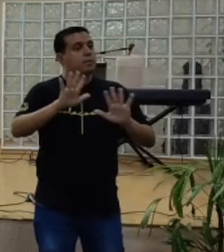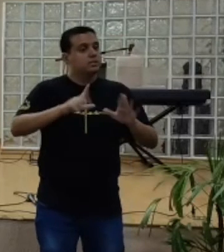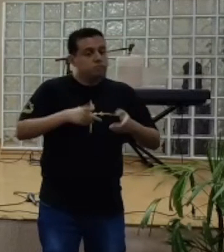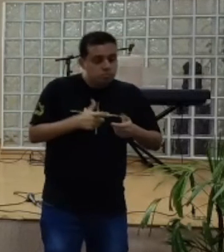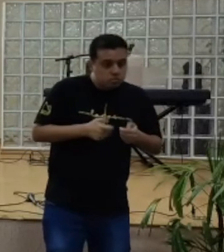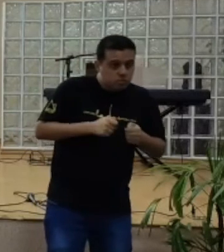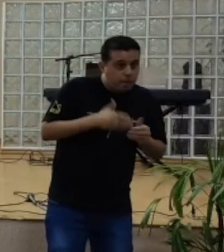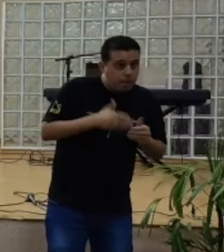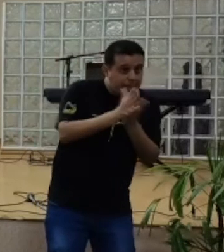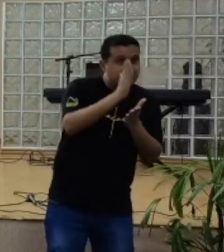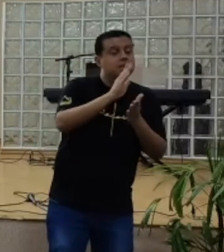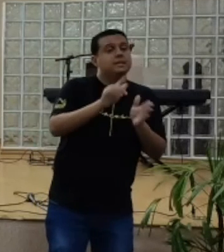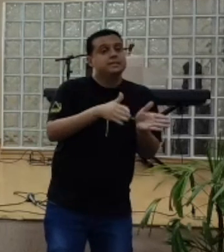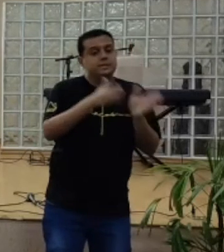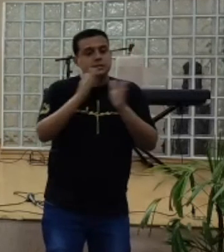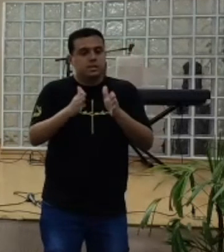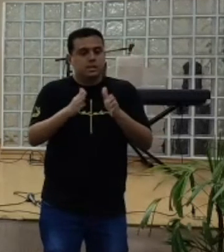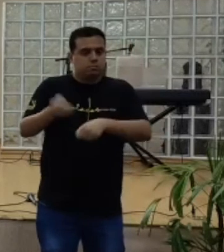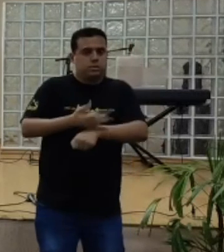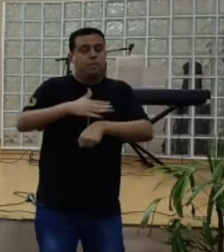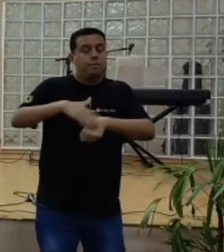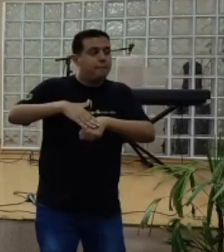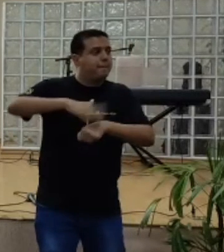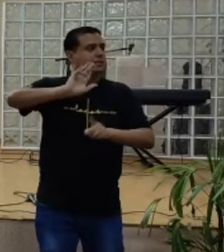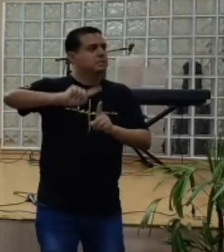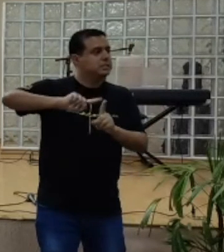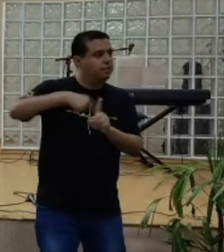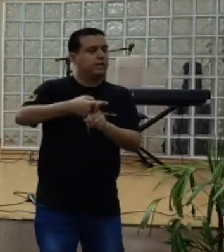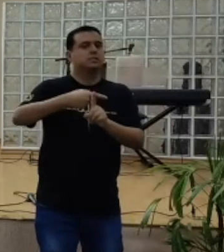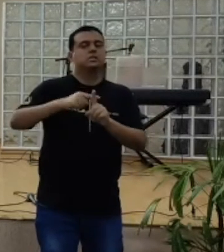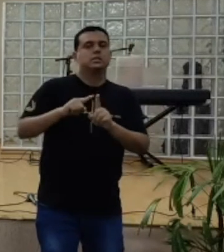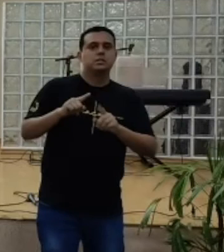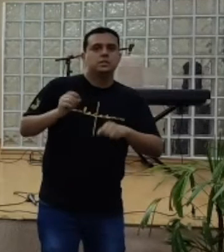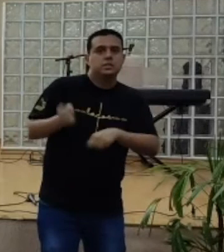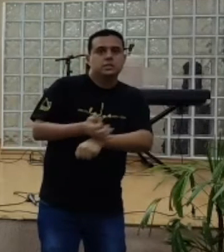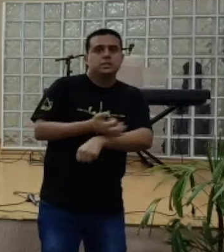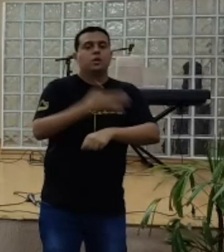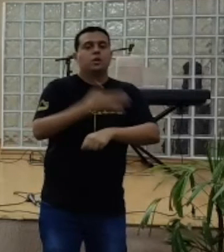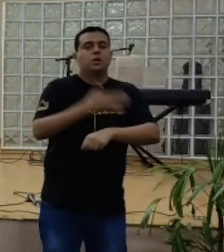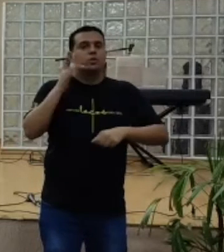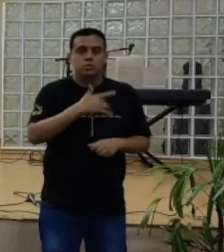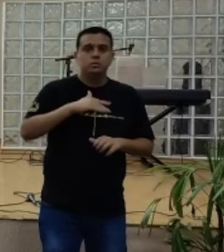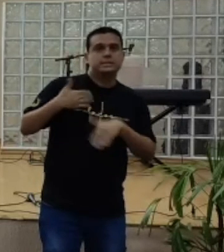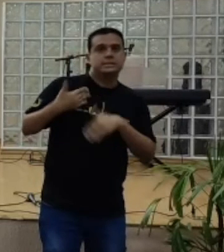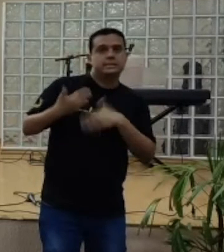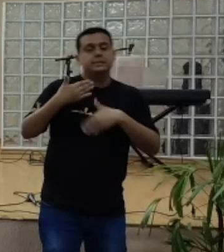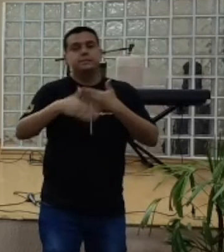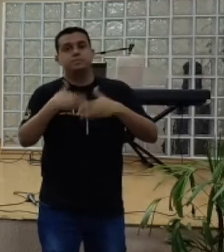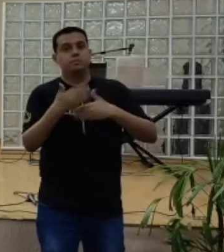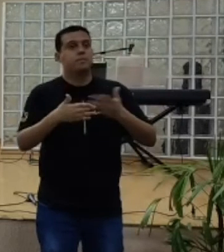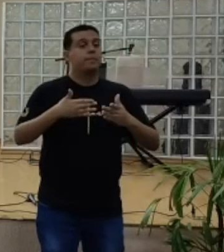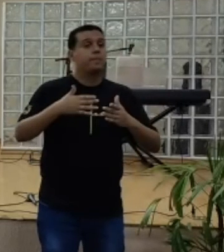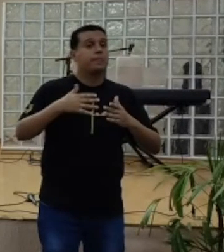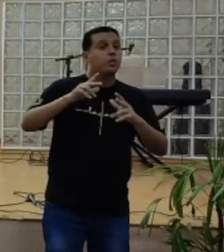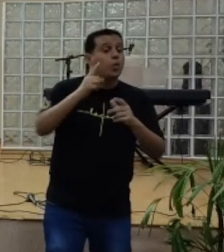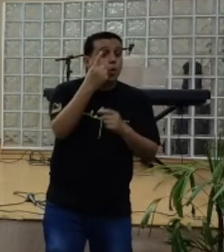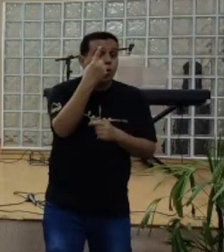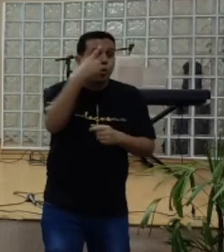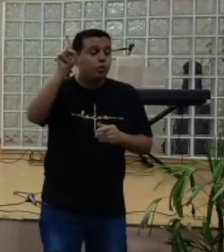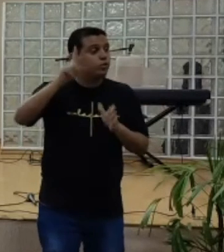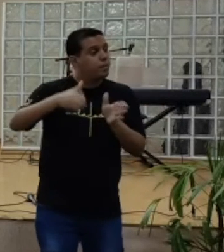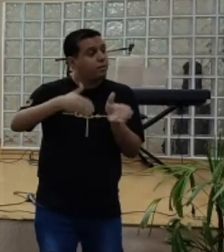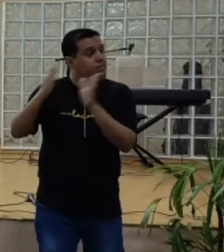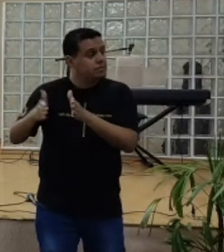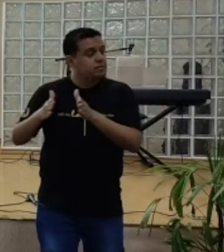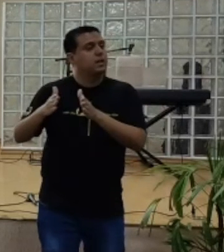mais emocionante, difícil e gostoso. E a recompensa é chegar à última fase. E eu vou